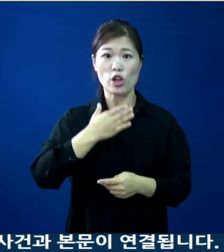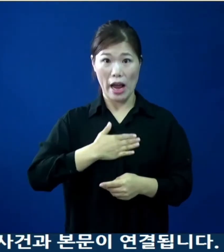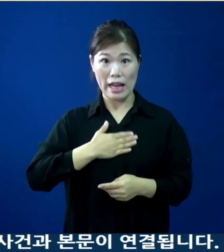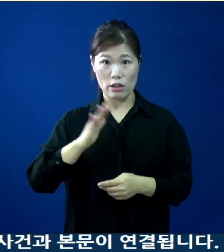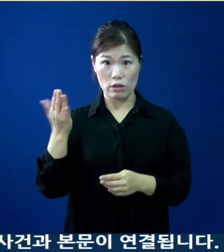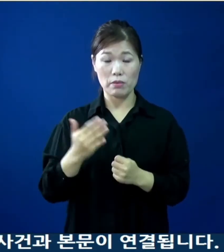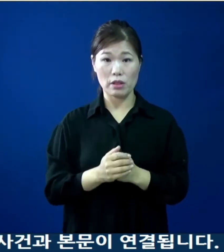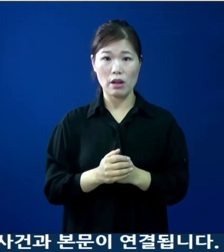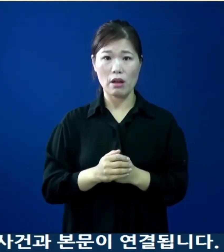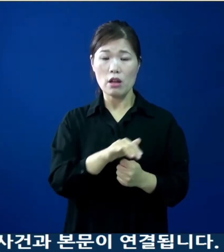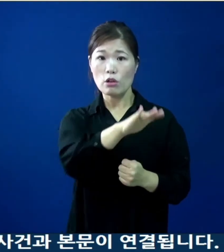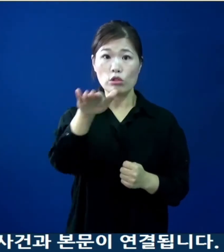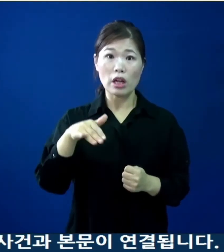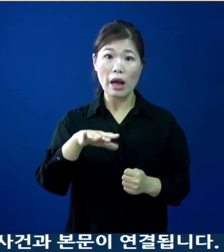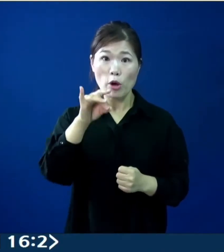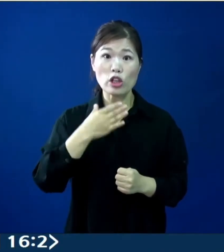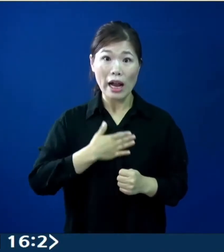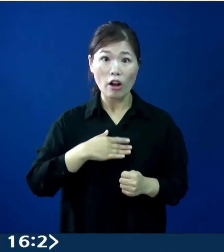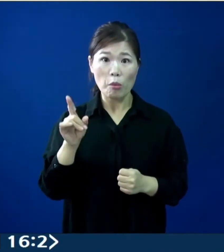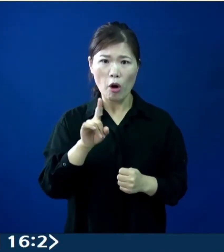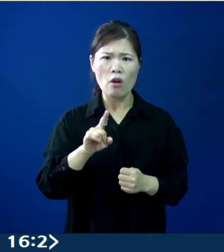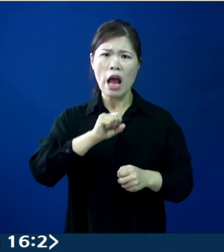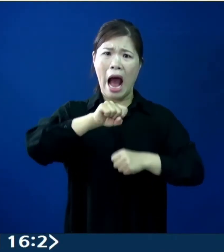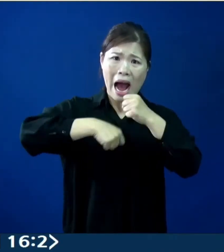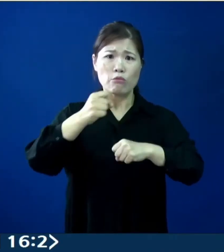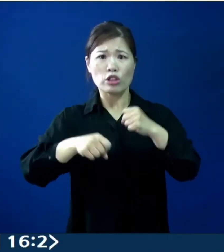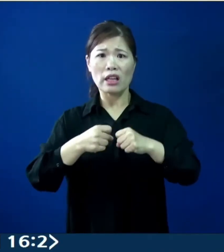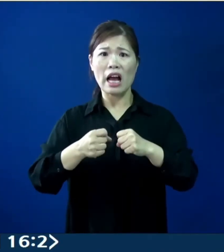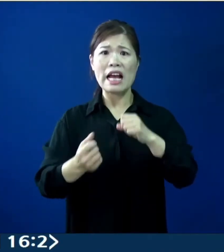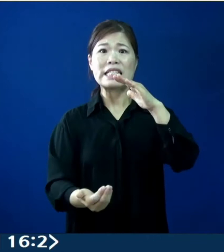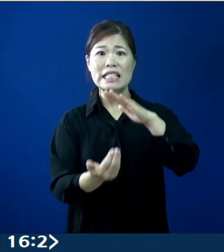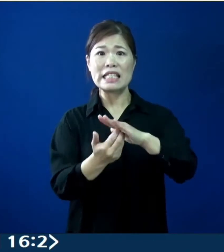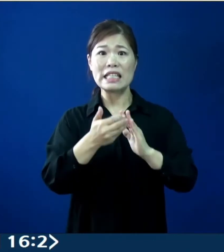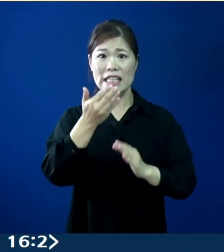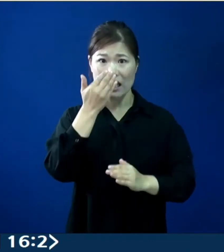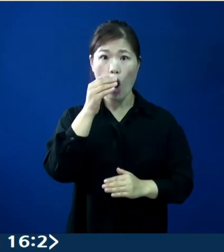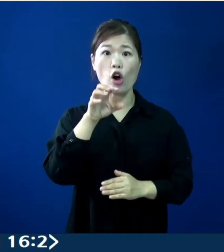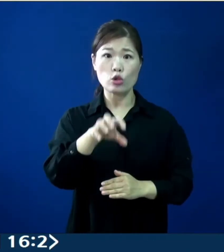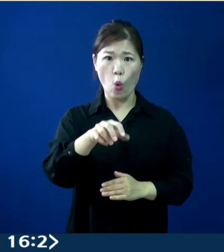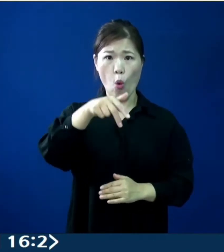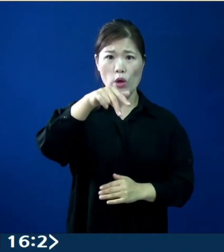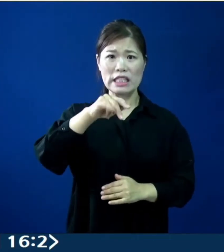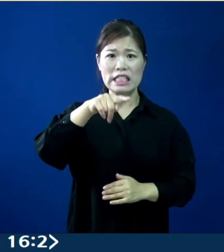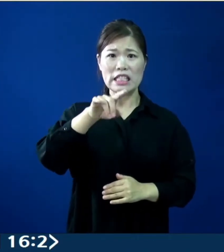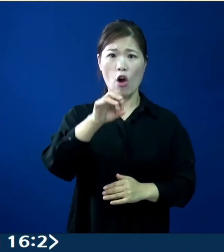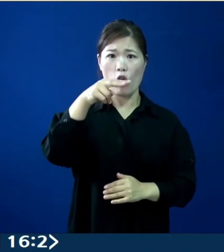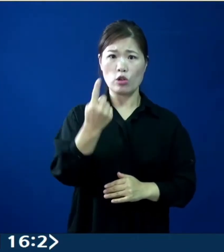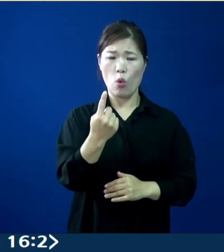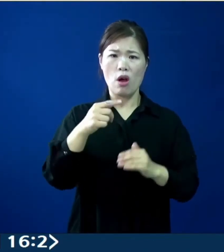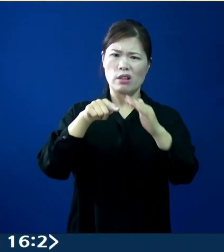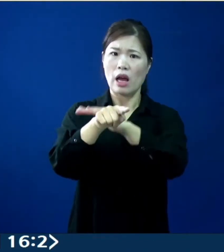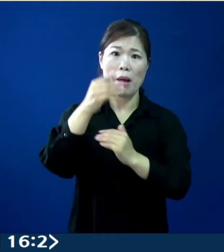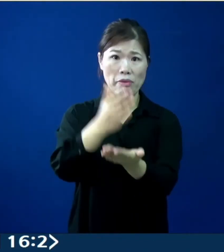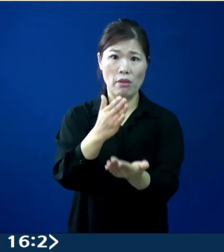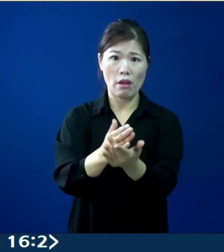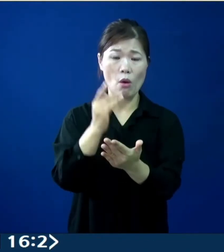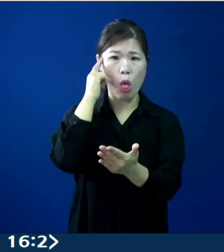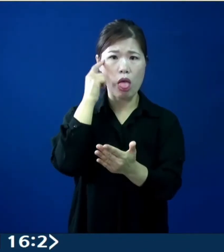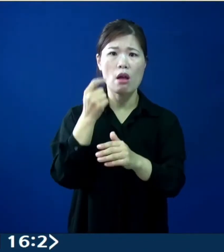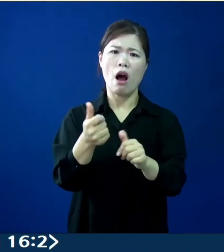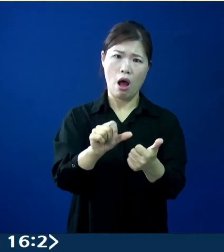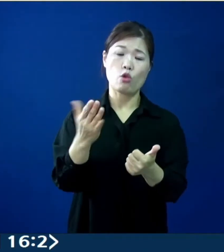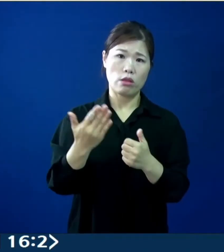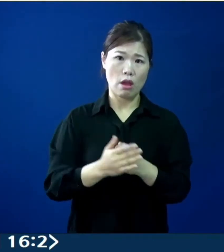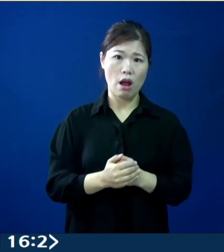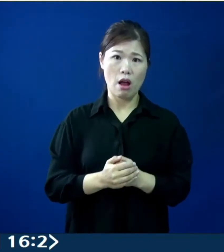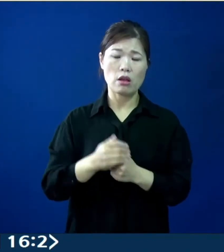여기서 먼저 우리가 알아둘 것은 아무 때나 지성소에 들어오지 말아라. 이건 분명합니다. 아무 때나 들어왔다가는 일당한다,